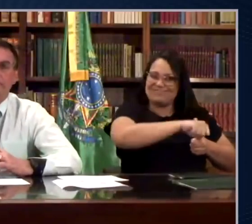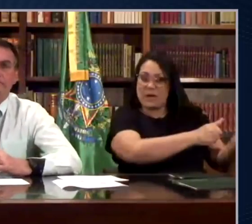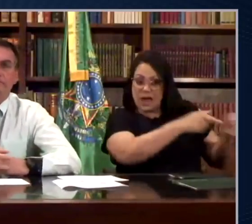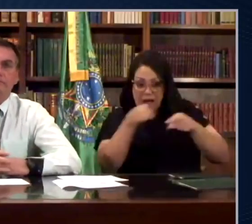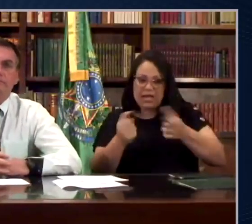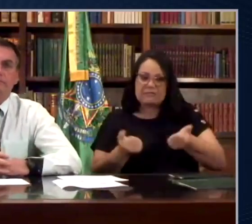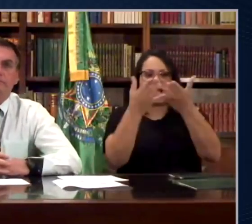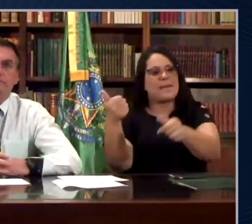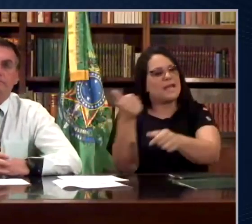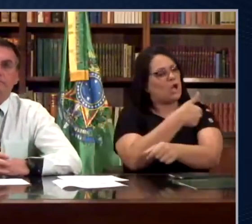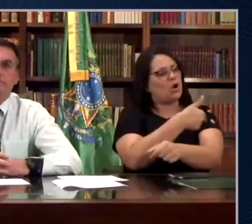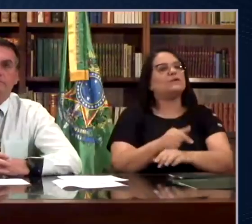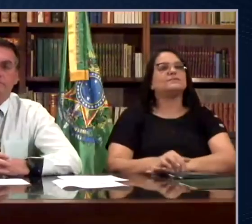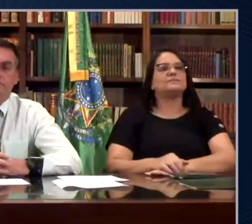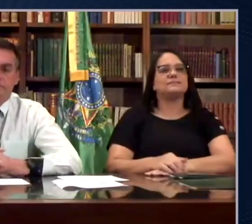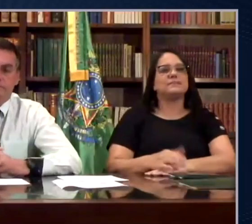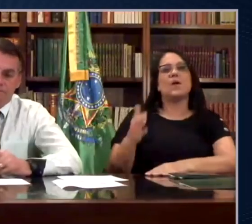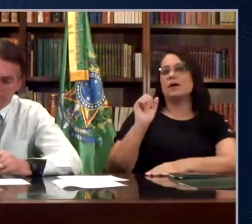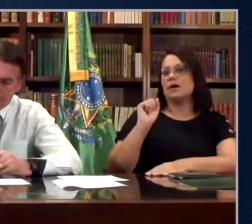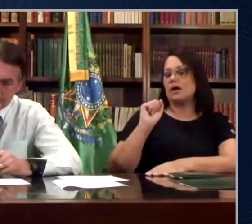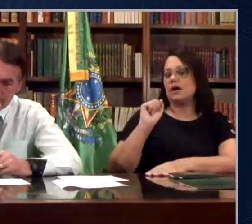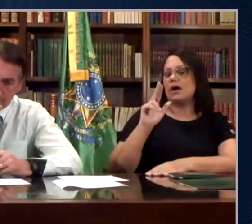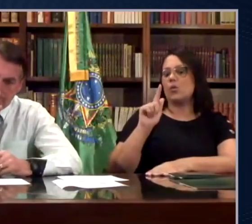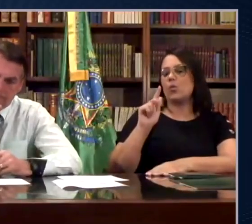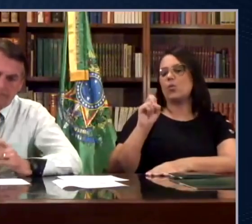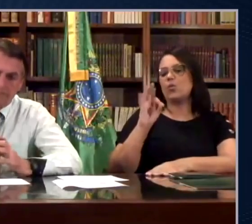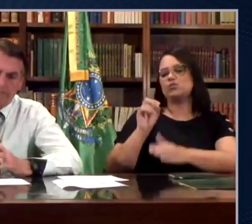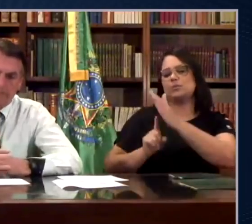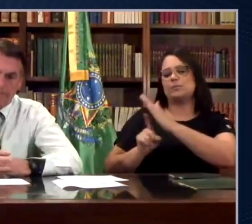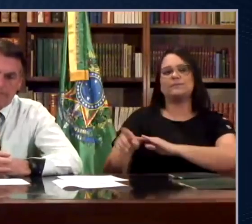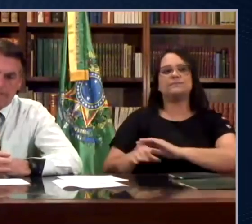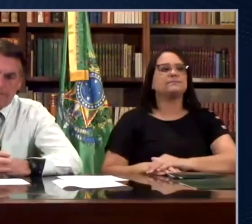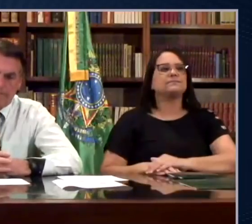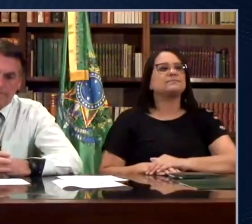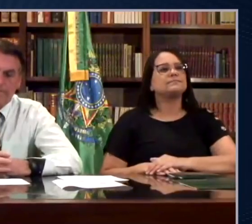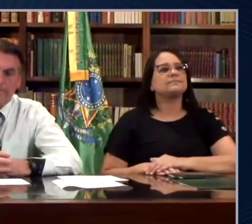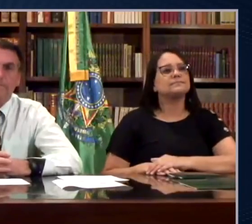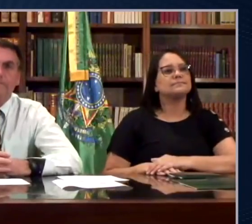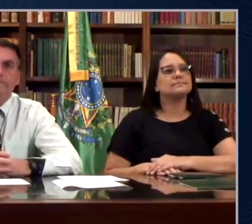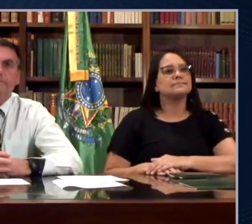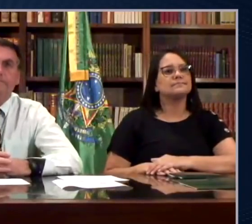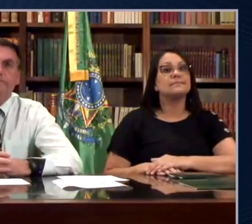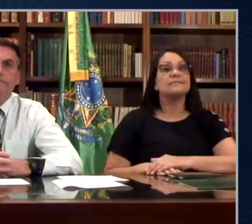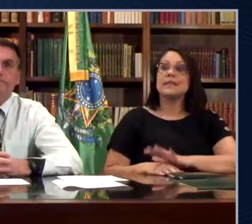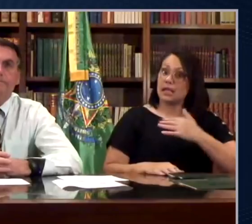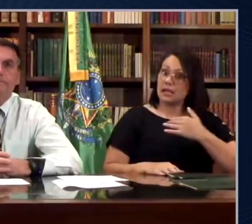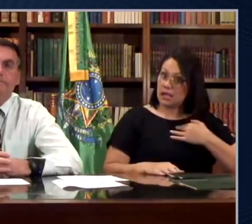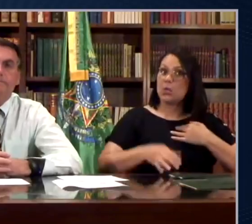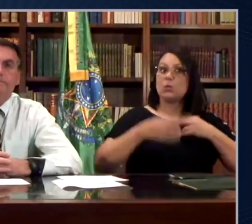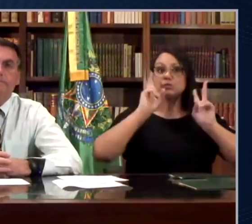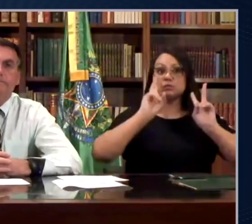Augusto Nunes, mais uma pergunta, Augusto. Presidente, eu não escondo desde o primeiro momento que eu acho